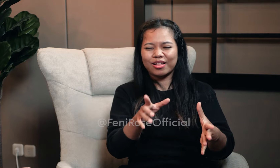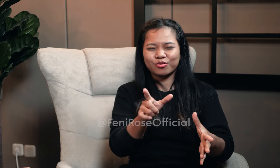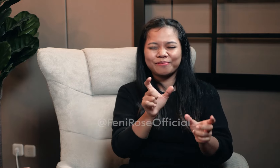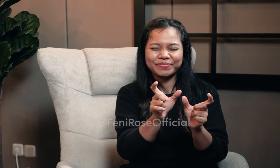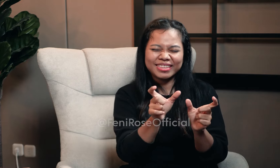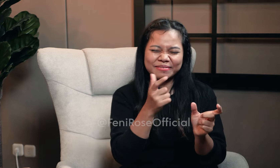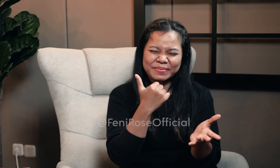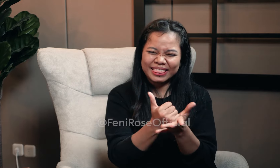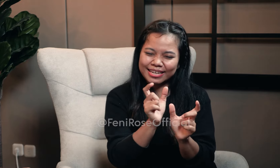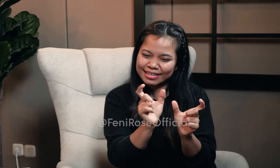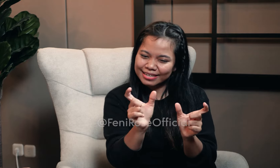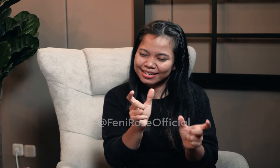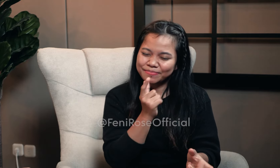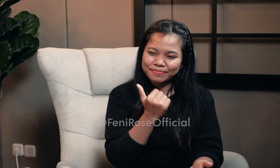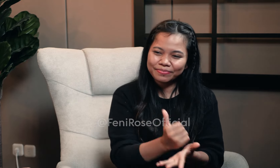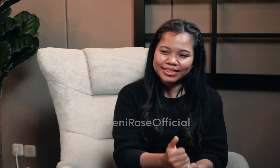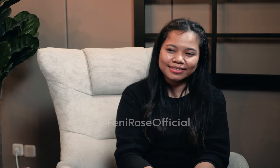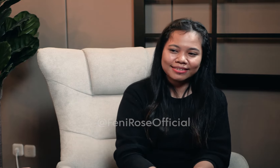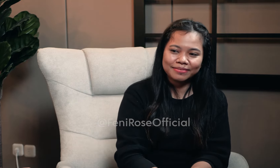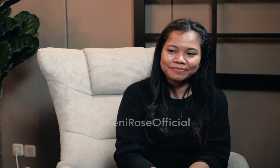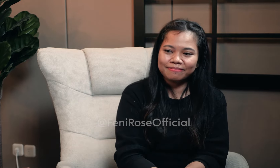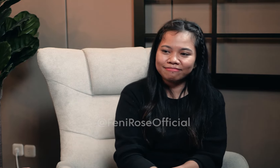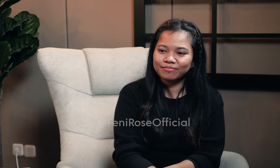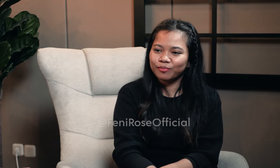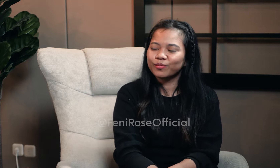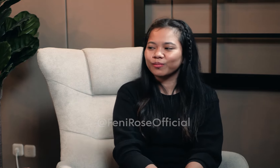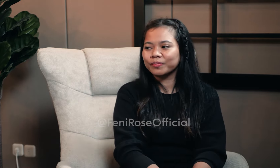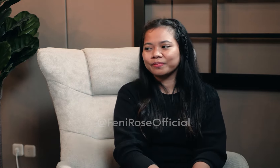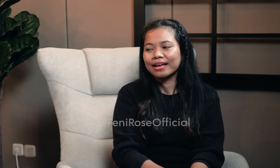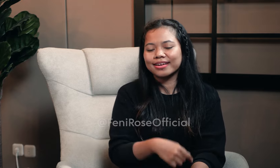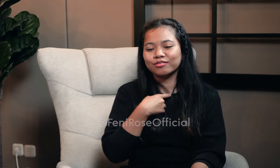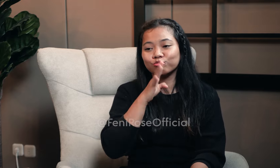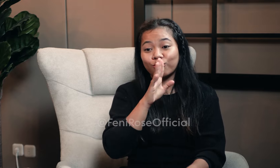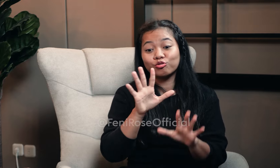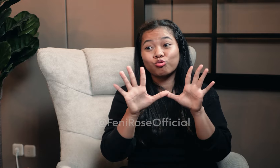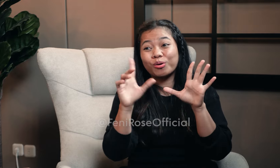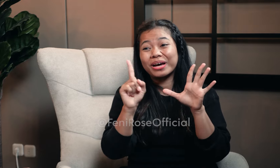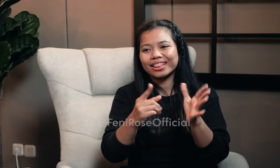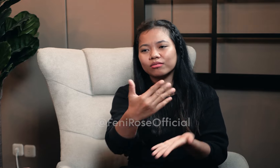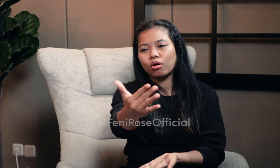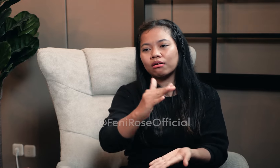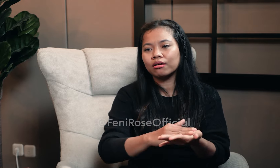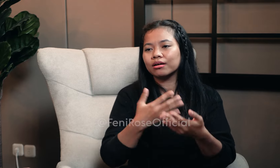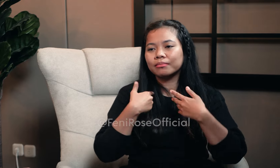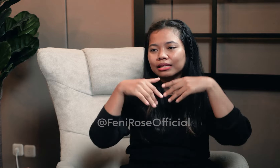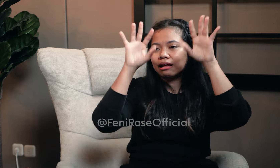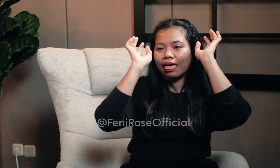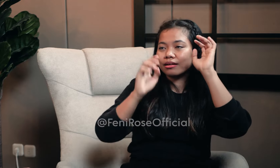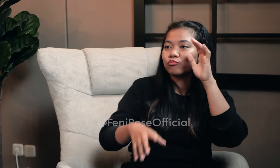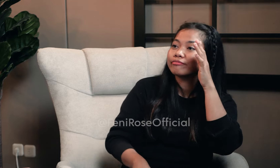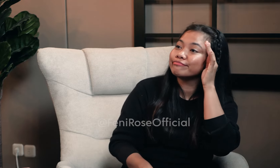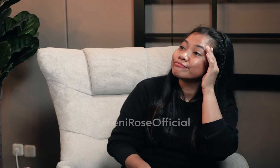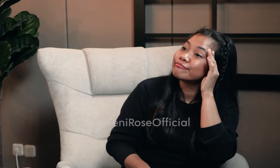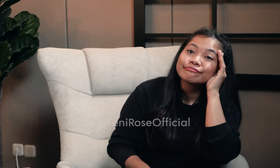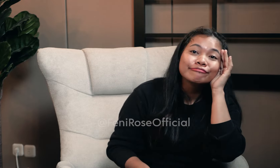ilmunya saya jadi ee ilmu yang saya pahami kok kayak jadi salah kayak gitu Mbak maaf ya jujur 10 menit saya sendiri kayak